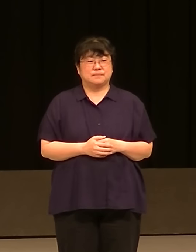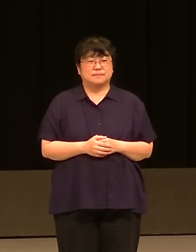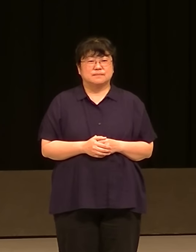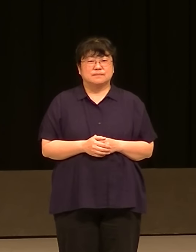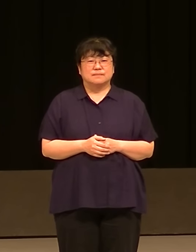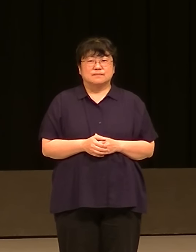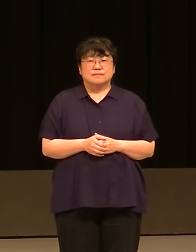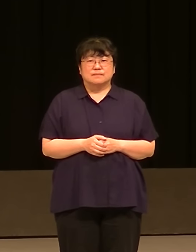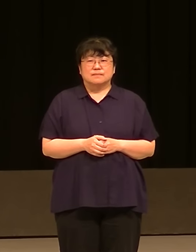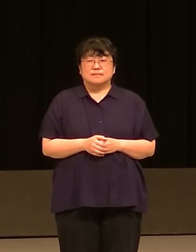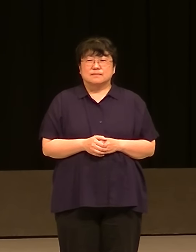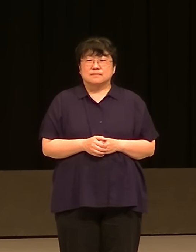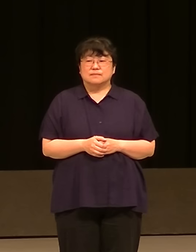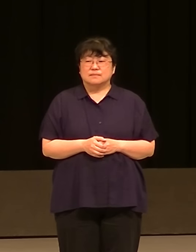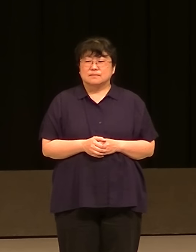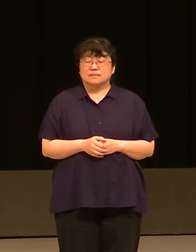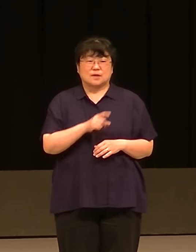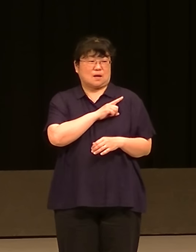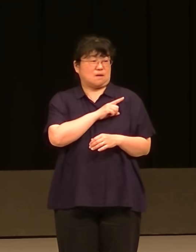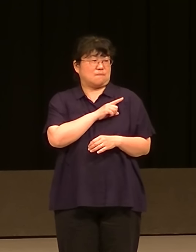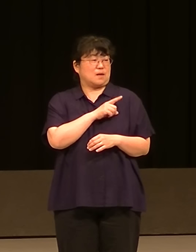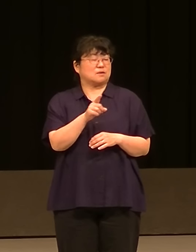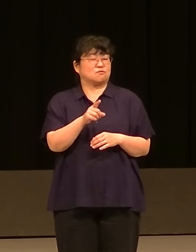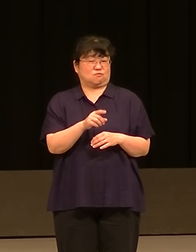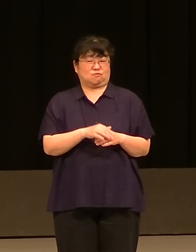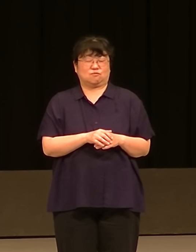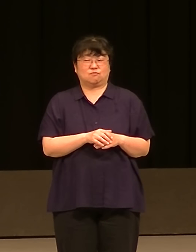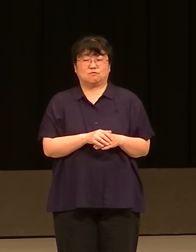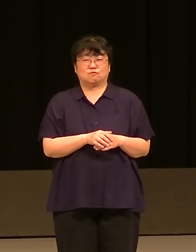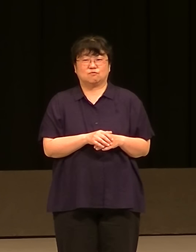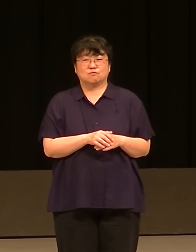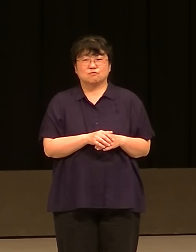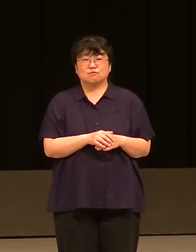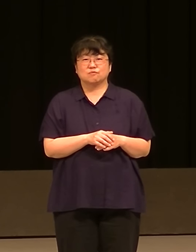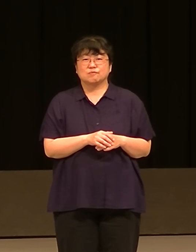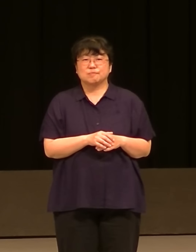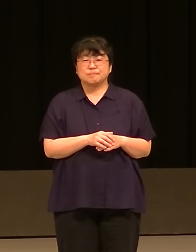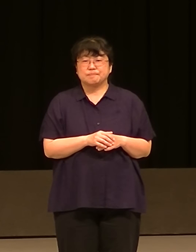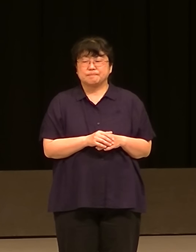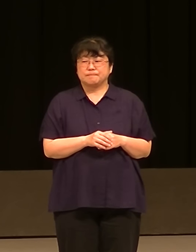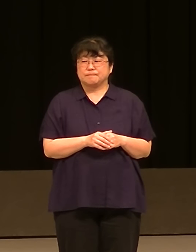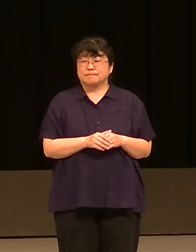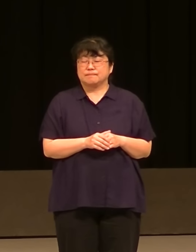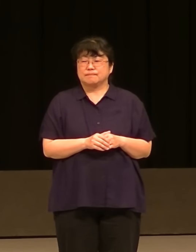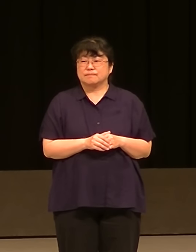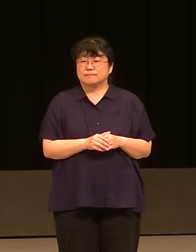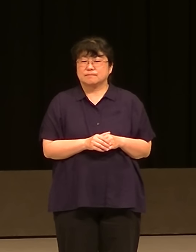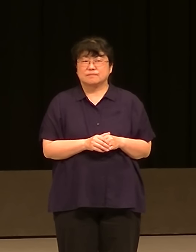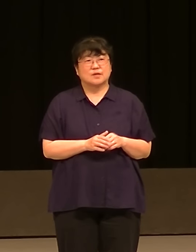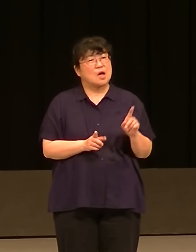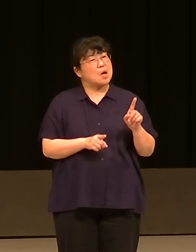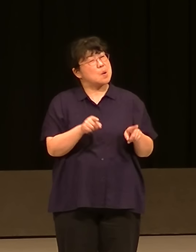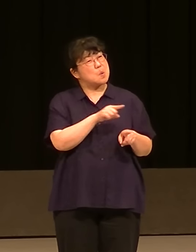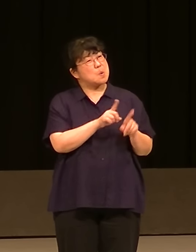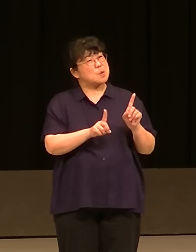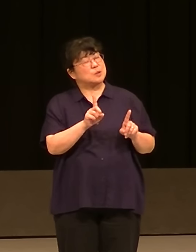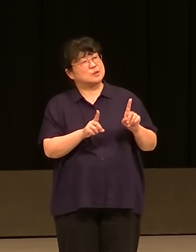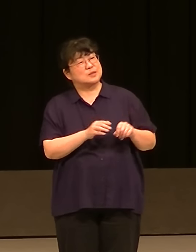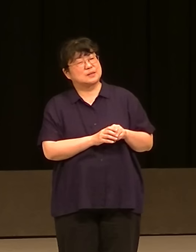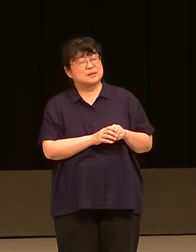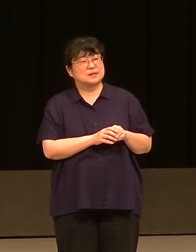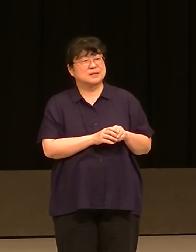というふうに思いますが、まずですね、この、どっちかいいのかな、